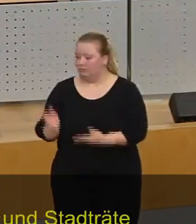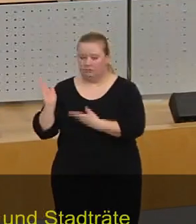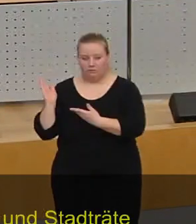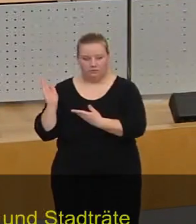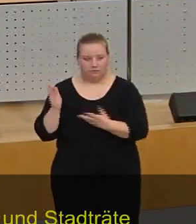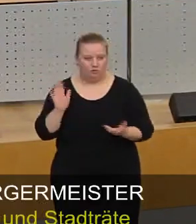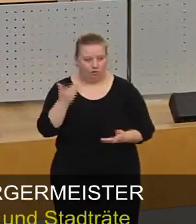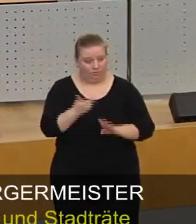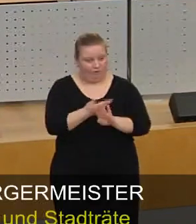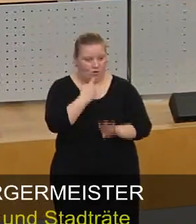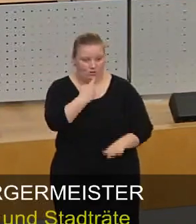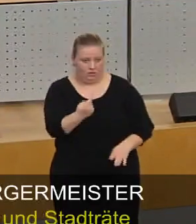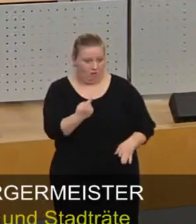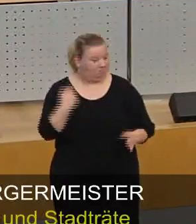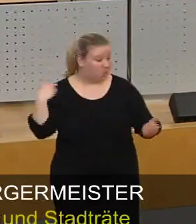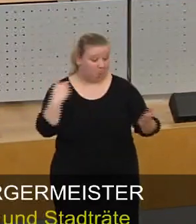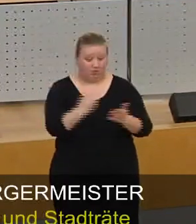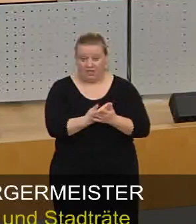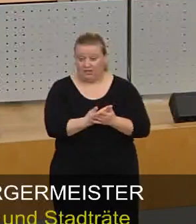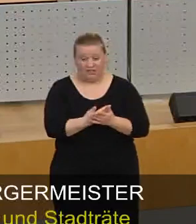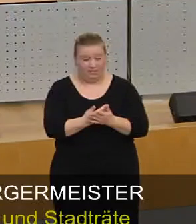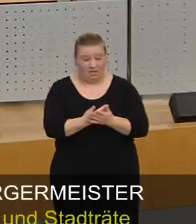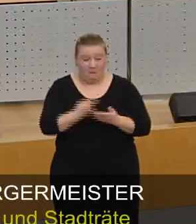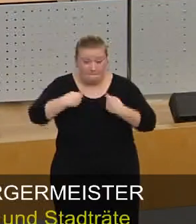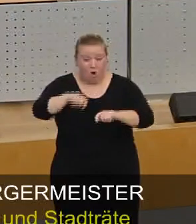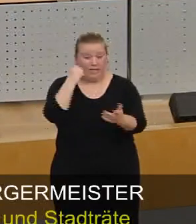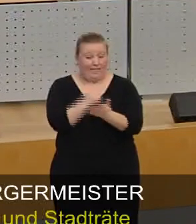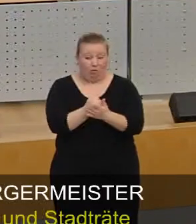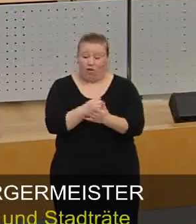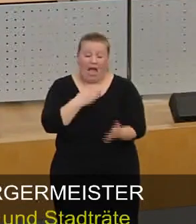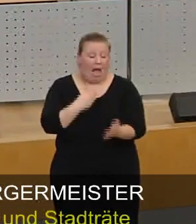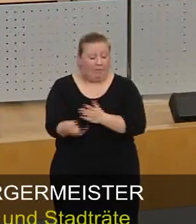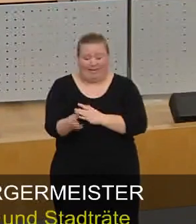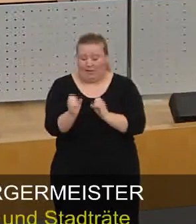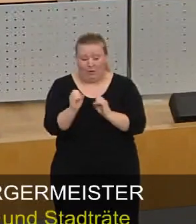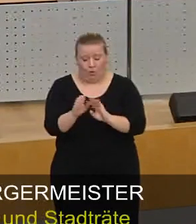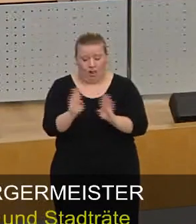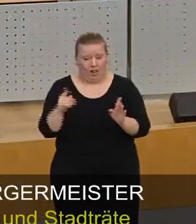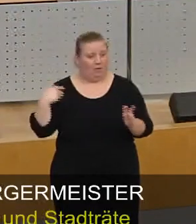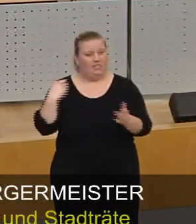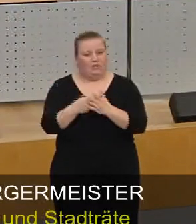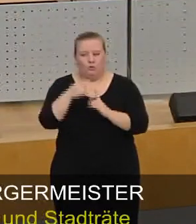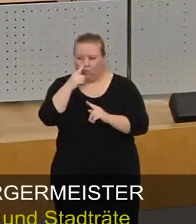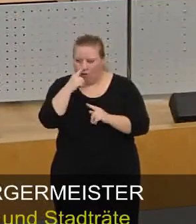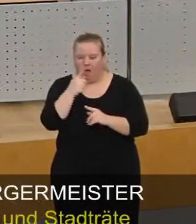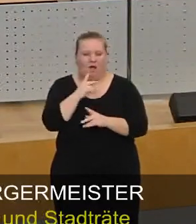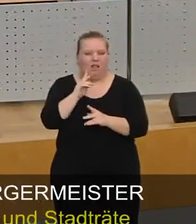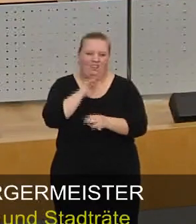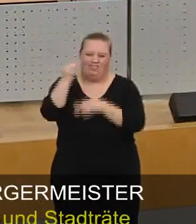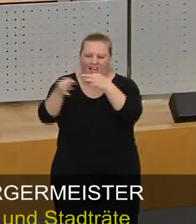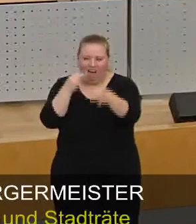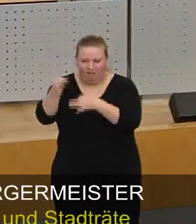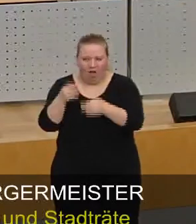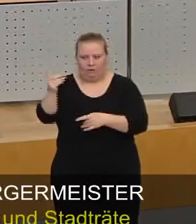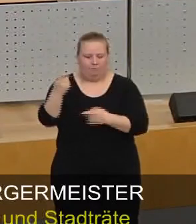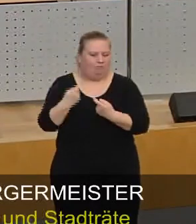Wie ich bereits gesagt habe, es wurden bisher keine Baugenehmigungen abgelehnt. Es wurden einige Anhörungen verschickt, die haben dann im Nachklapp zu Veränderungen